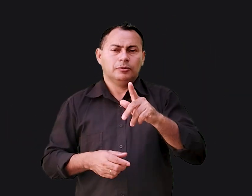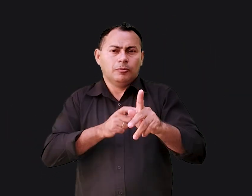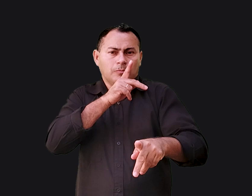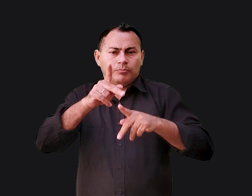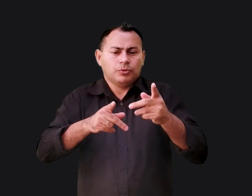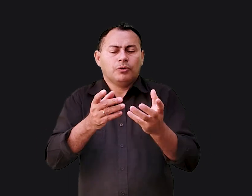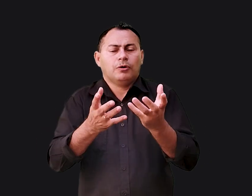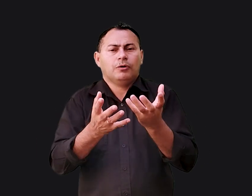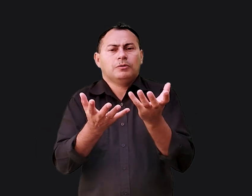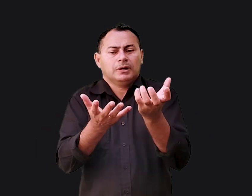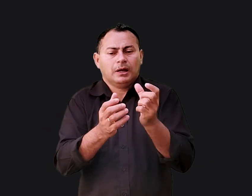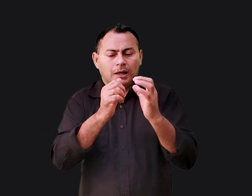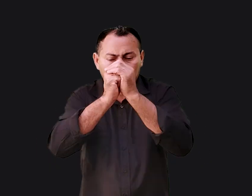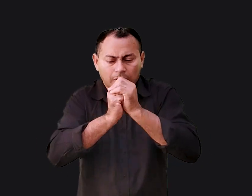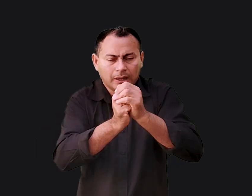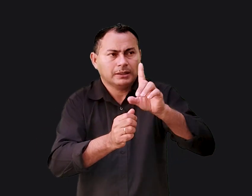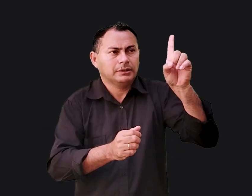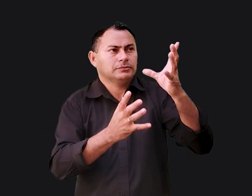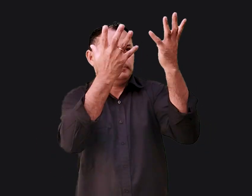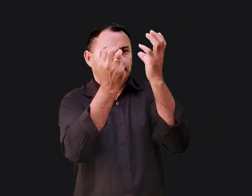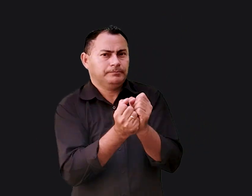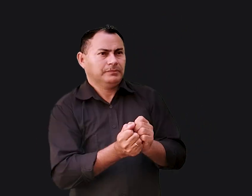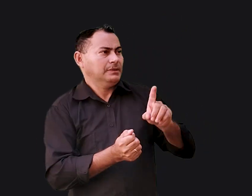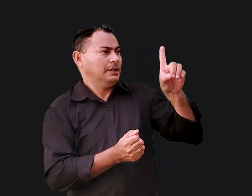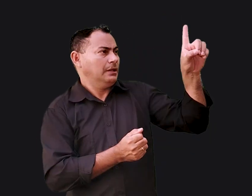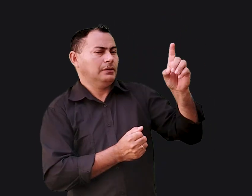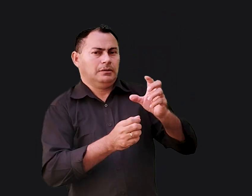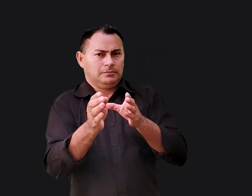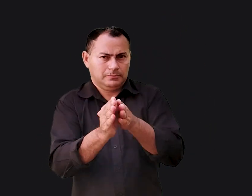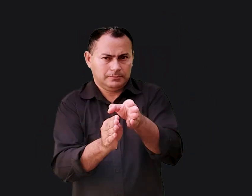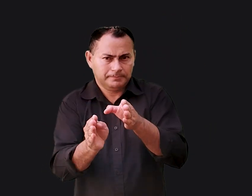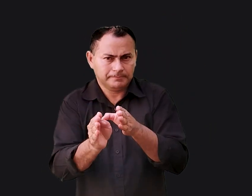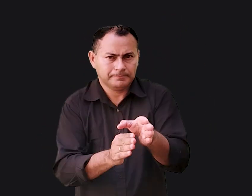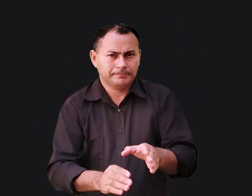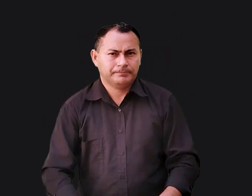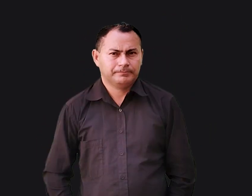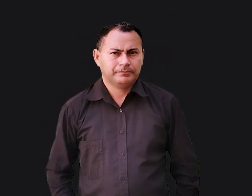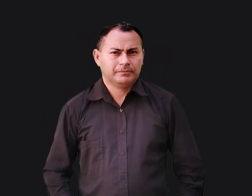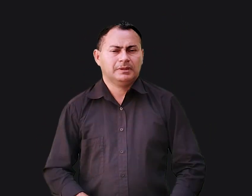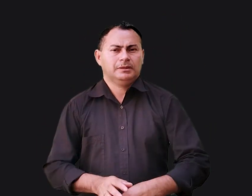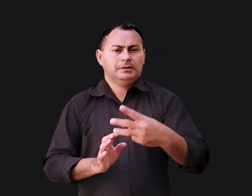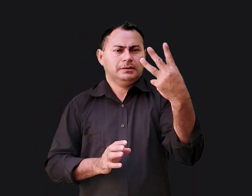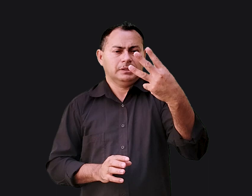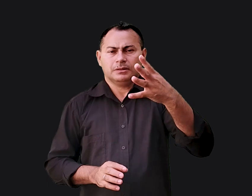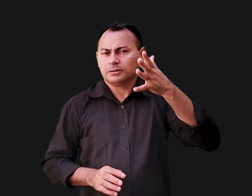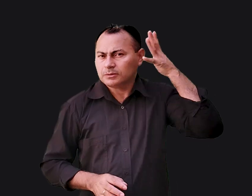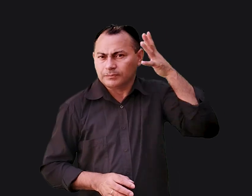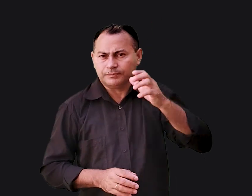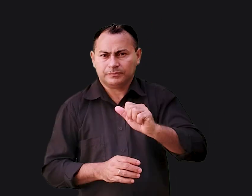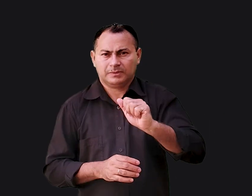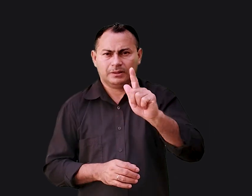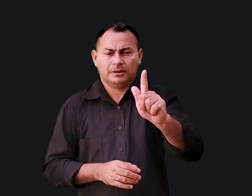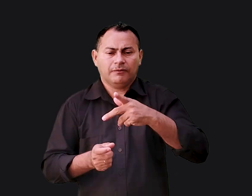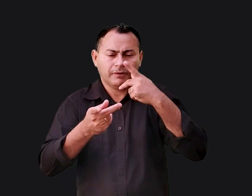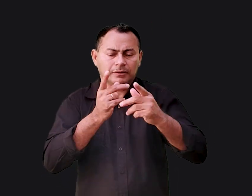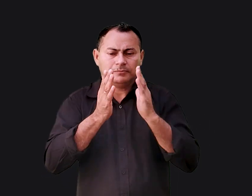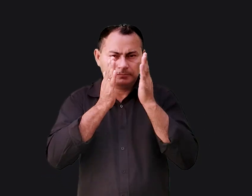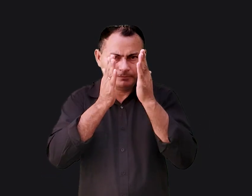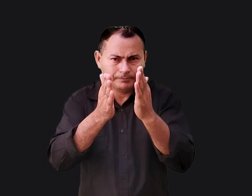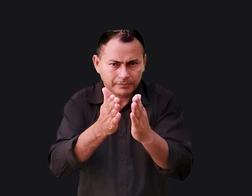povo buscava e adorava a Deus e recebia dele orientação. No seu terceiro sermão, Ageu diz que a fé focalizará